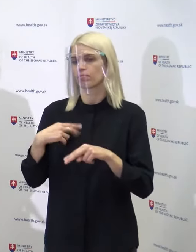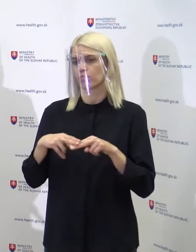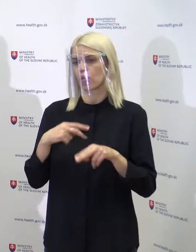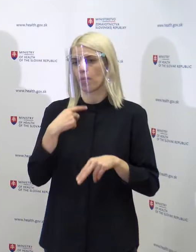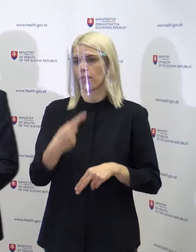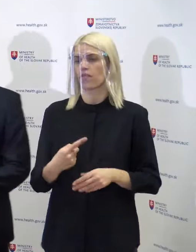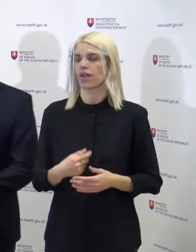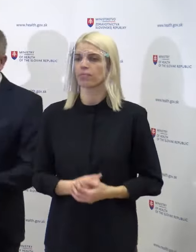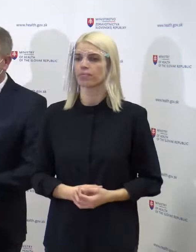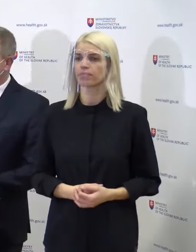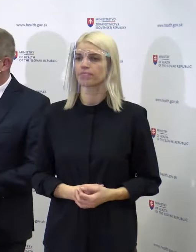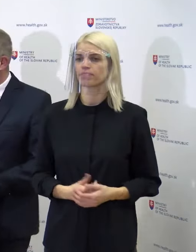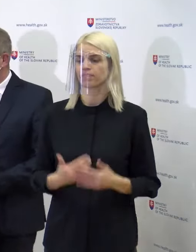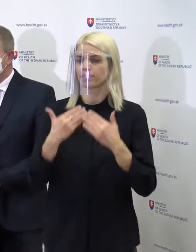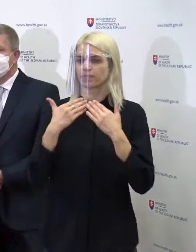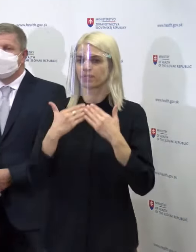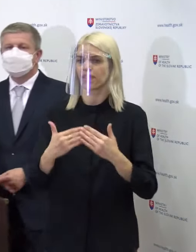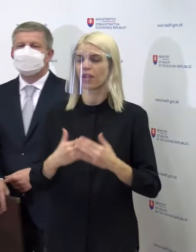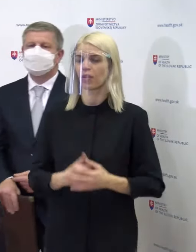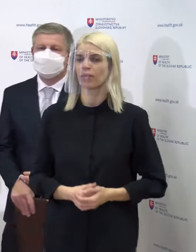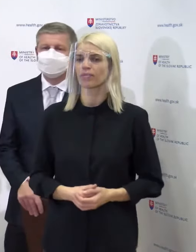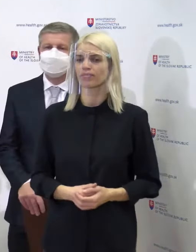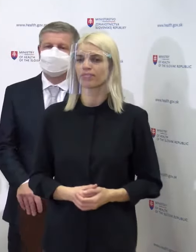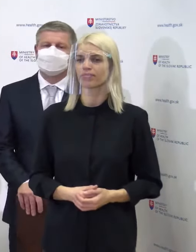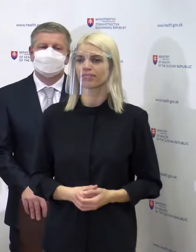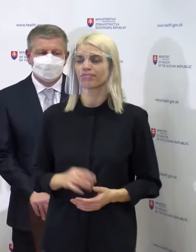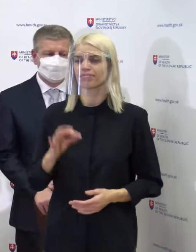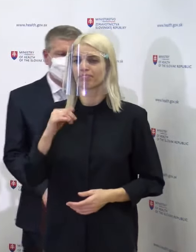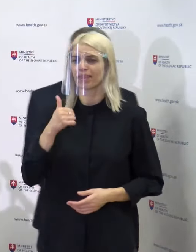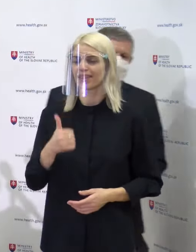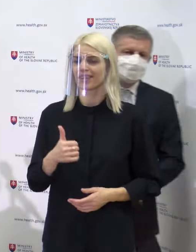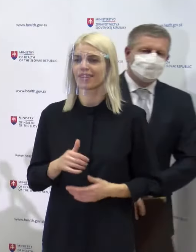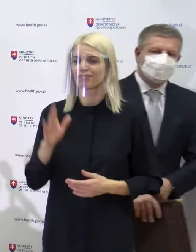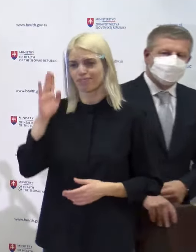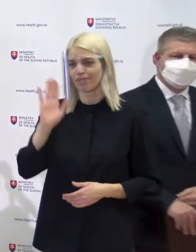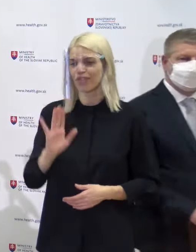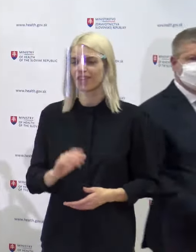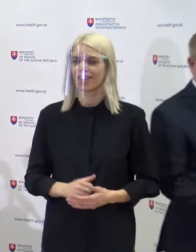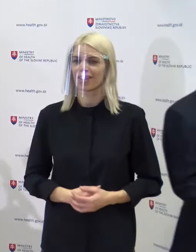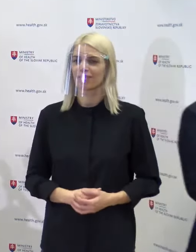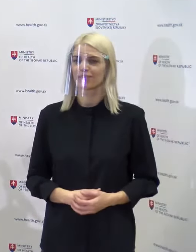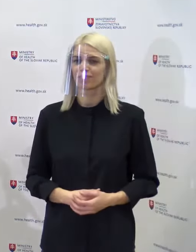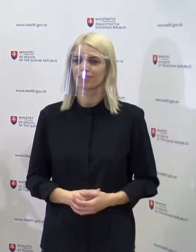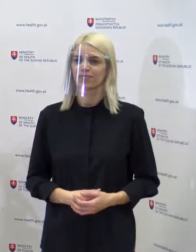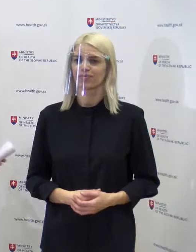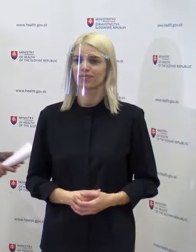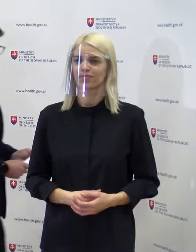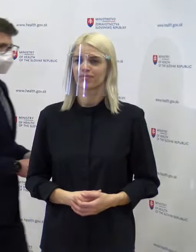neskôr. Ďakujem. Ďakujem.